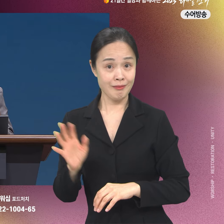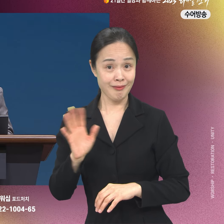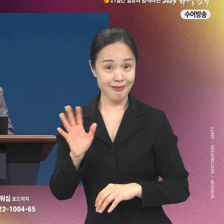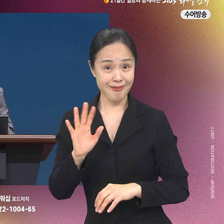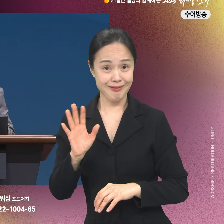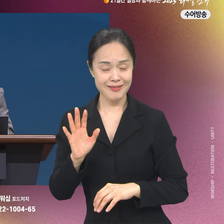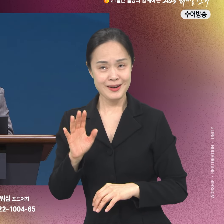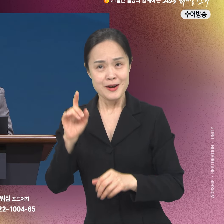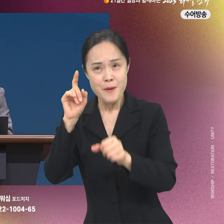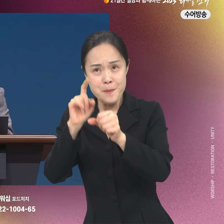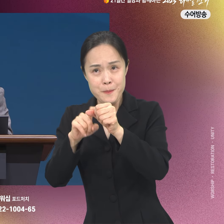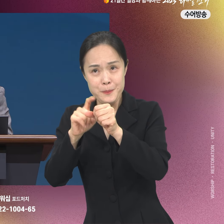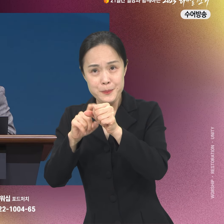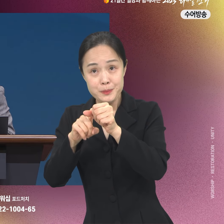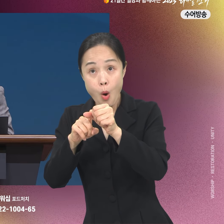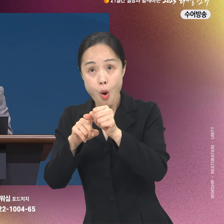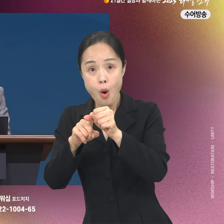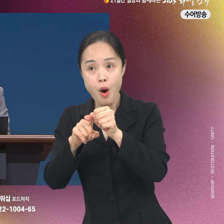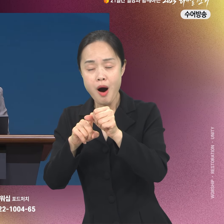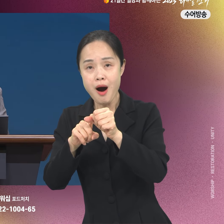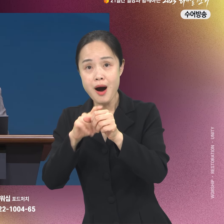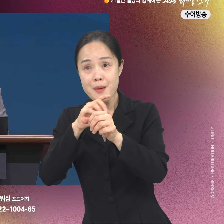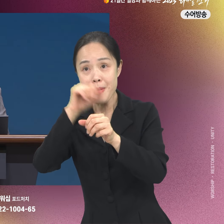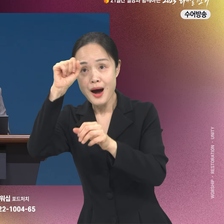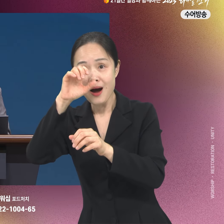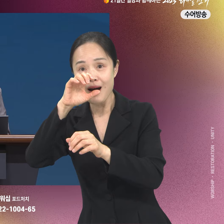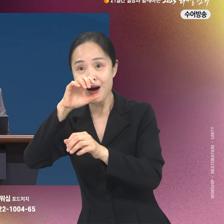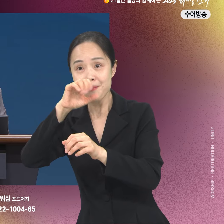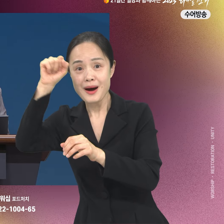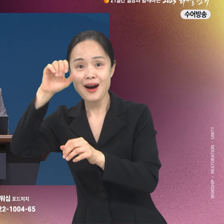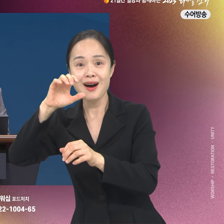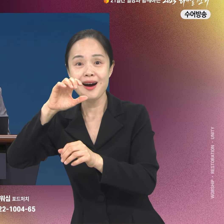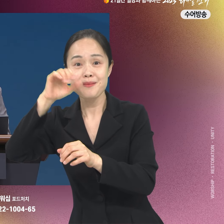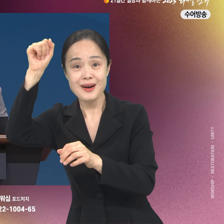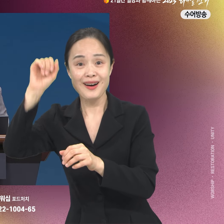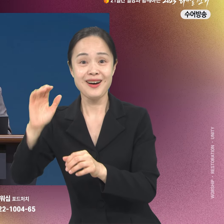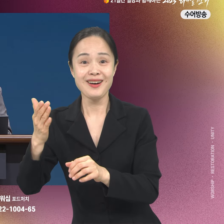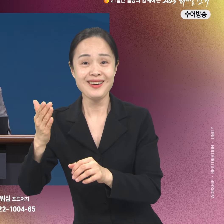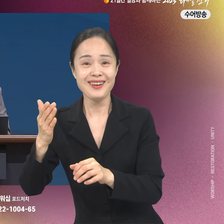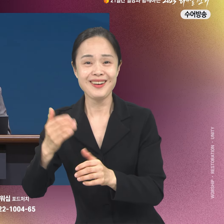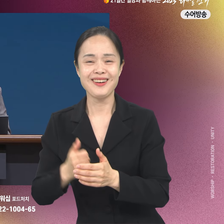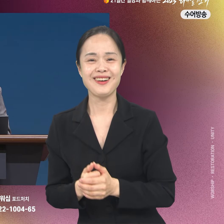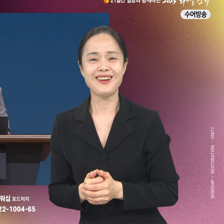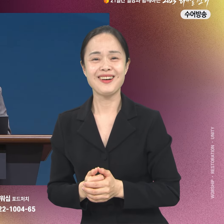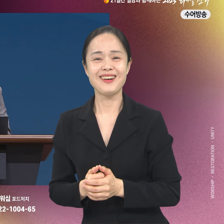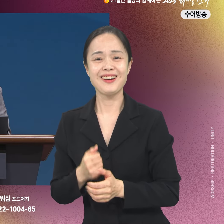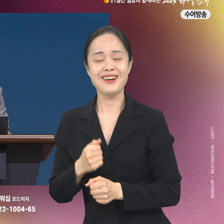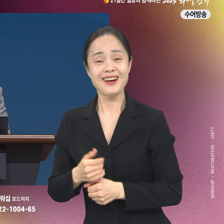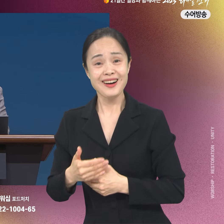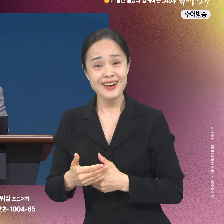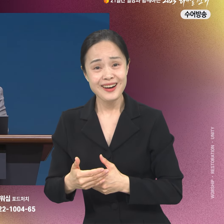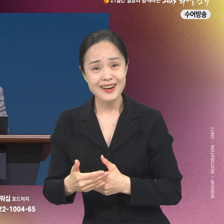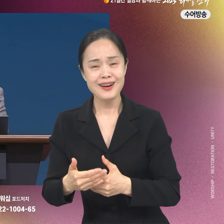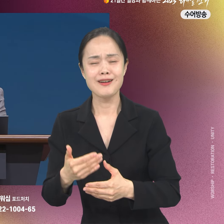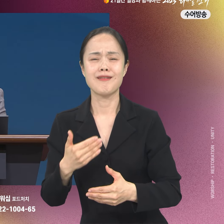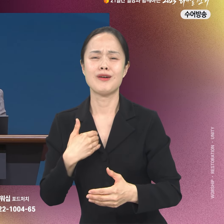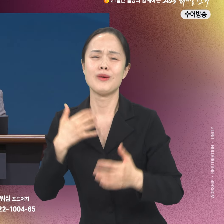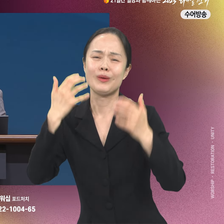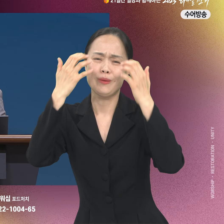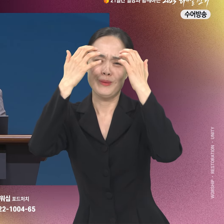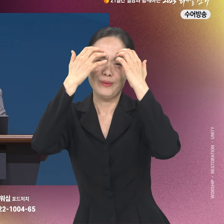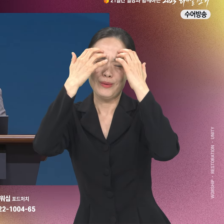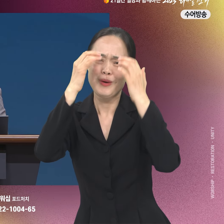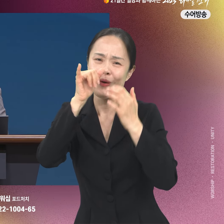현실적으로 되게 어려운 고난을 저한테 허락하셨지만 그 과정에서 제가